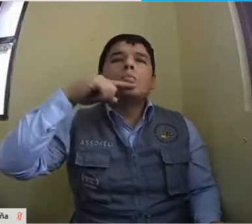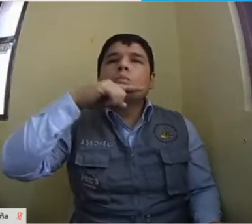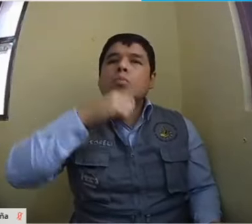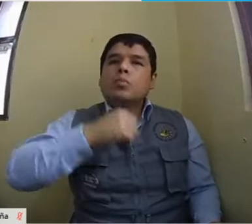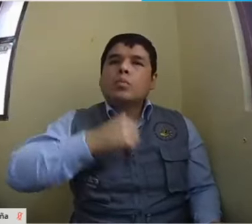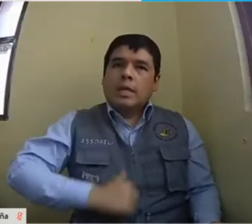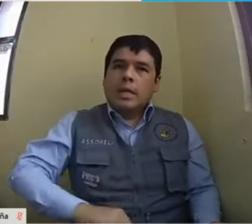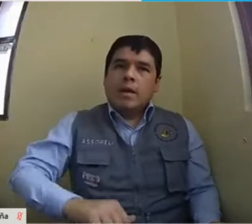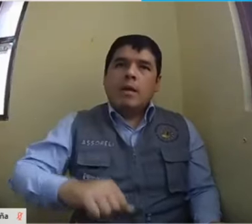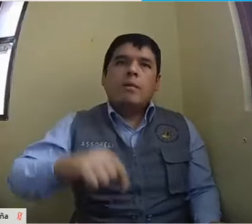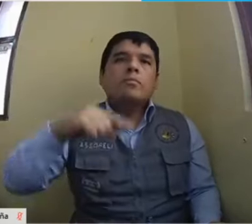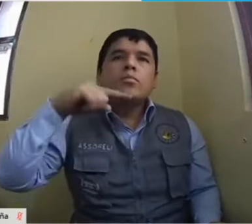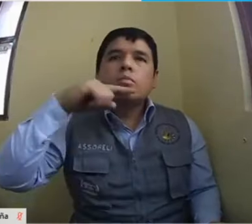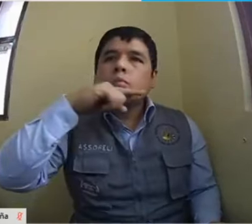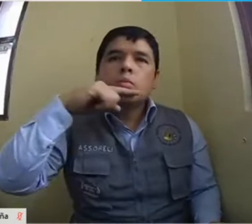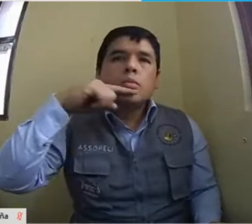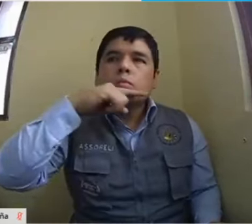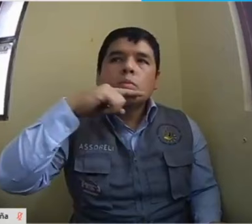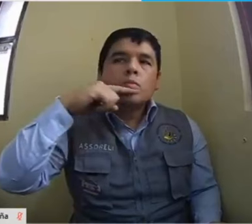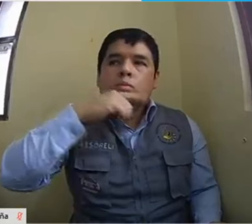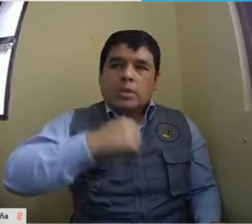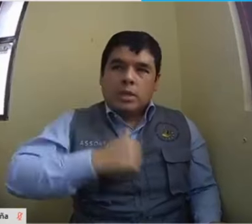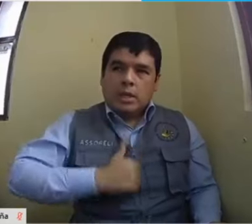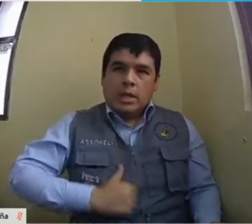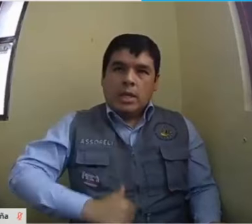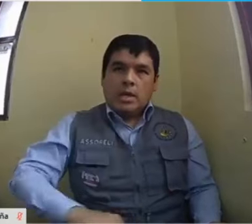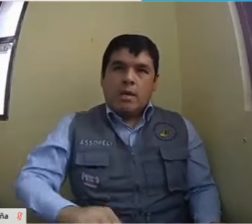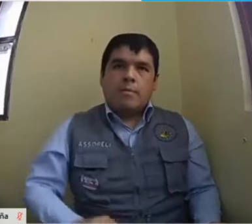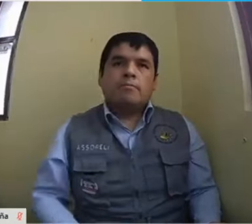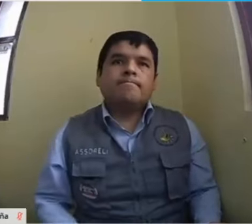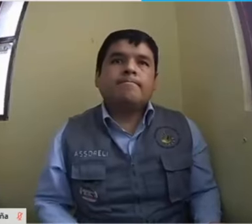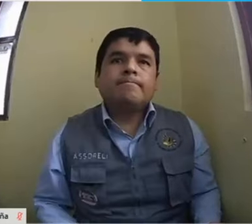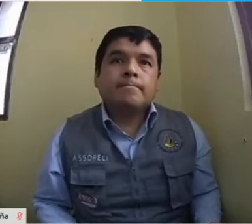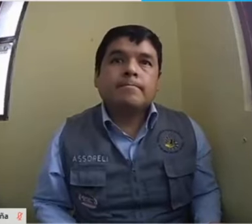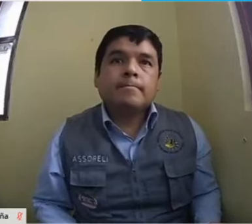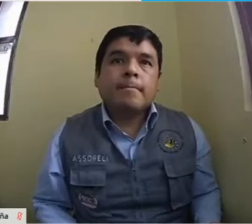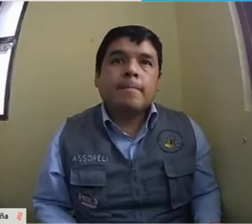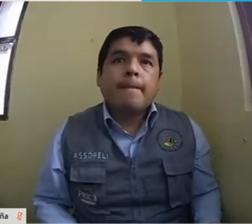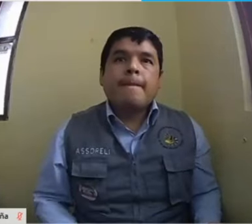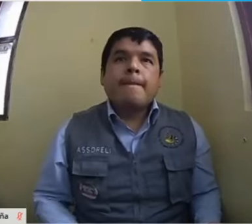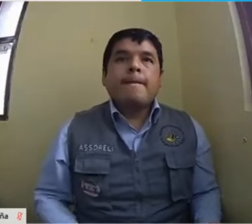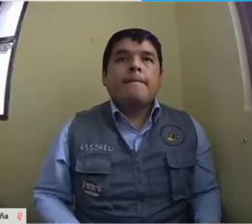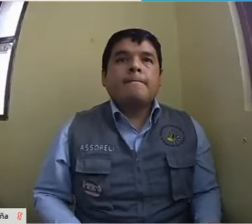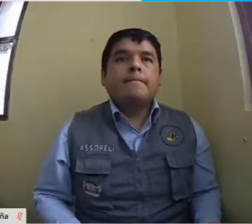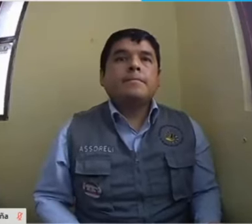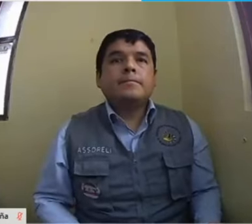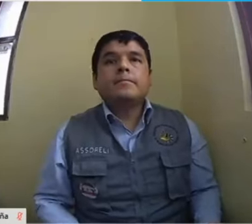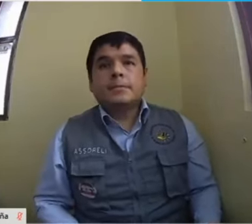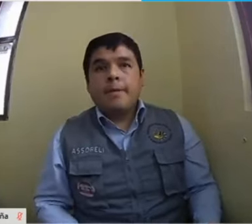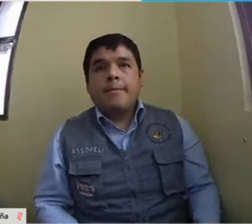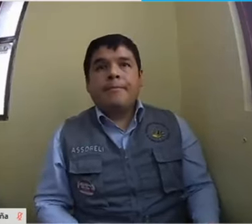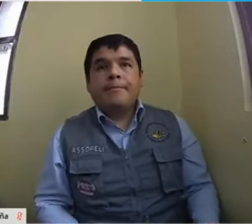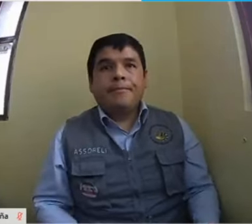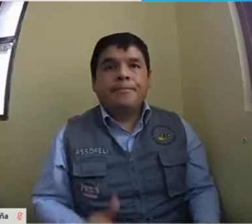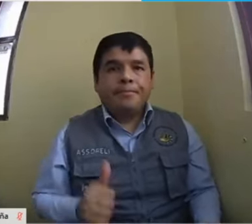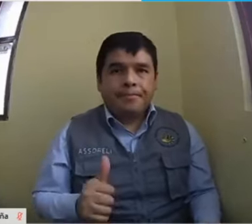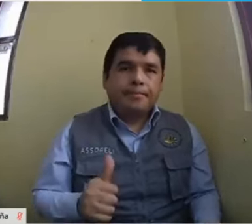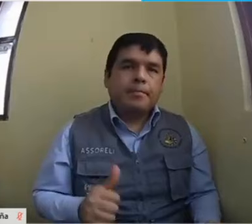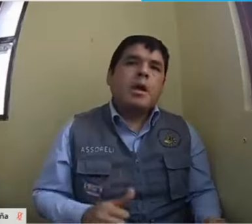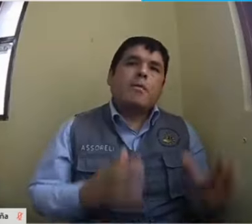hija, se hace la seña de mujer y igual al pulgar. Verán que solamente cambia el género.